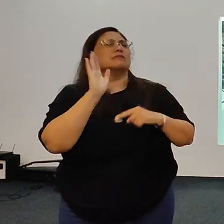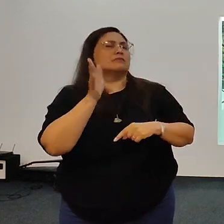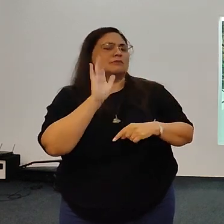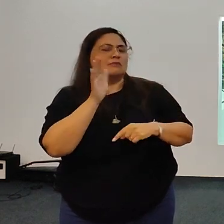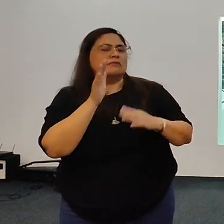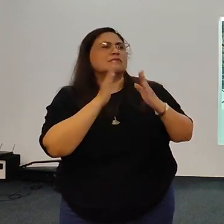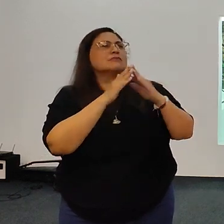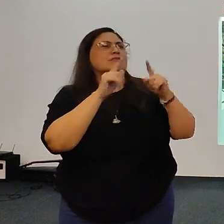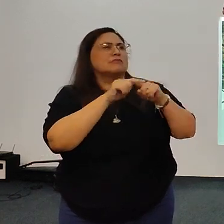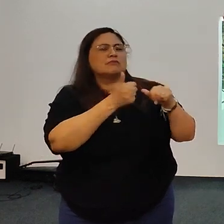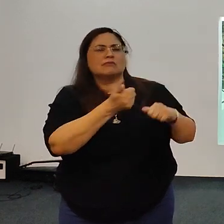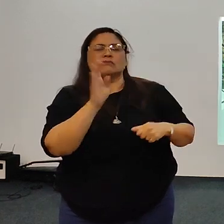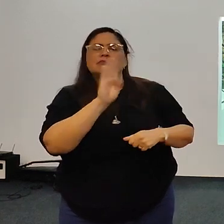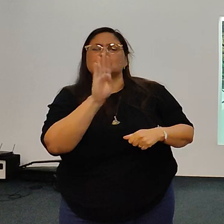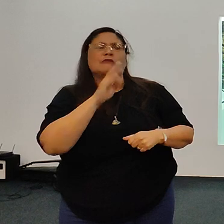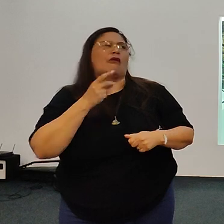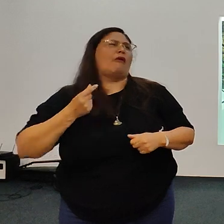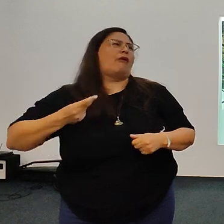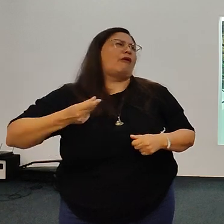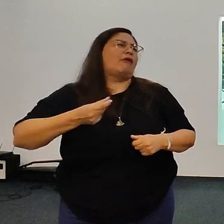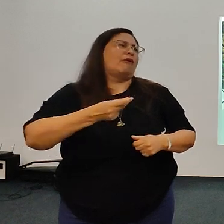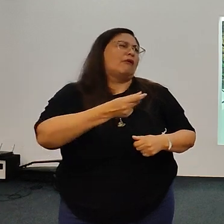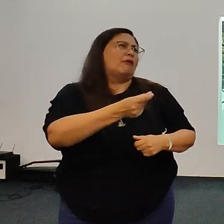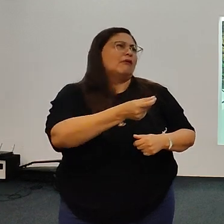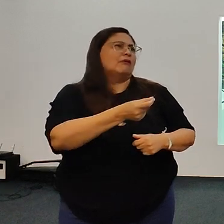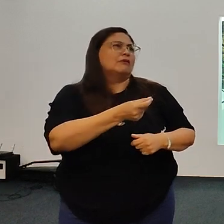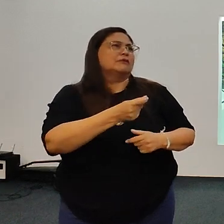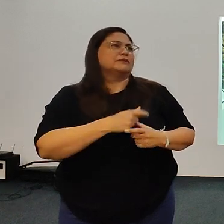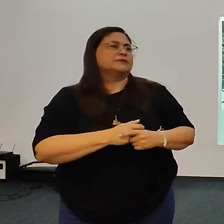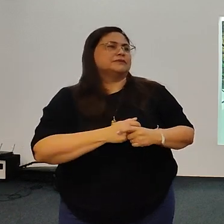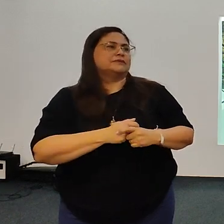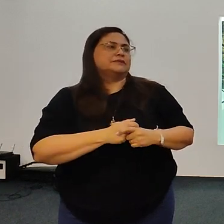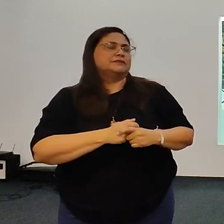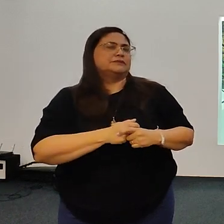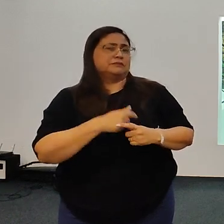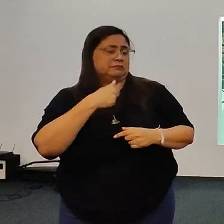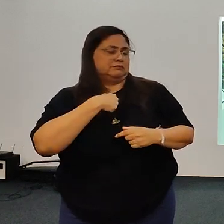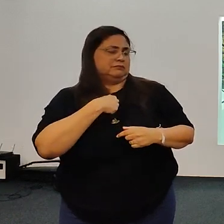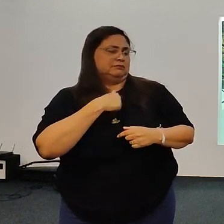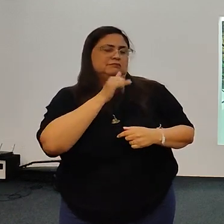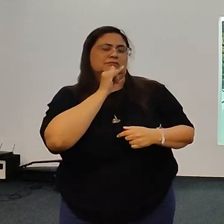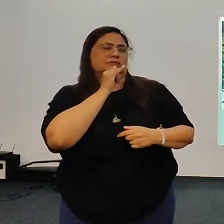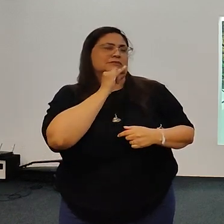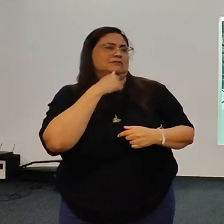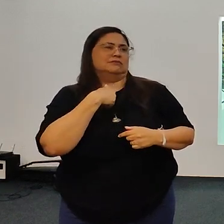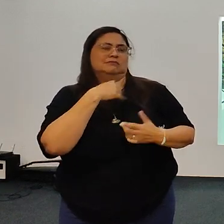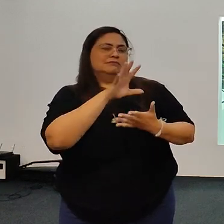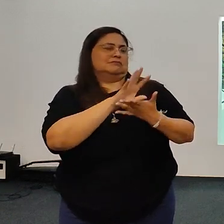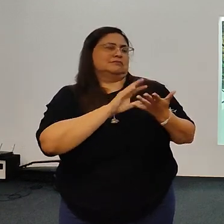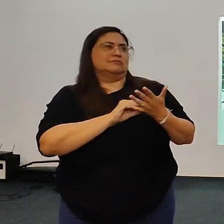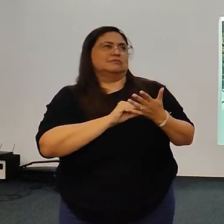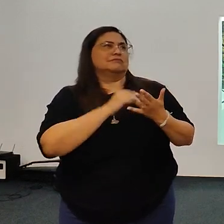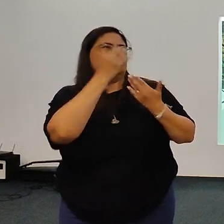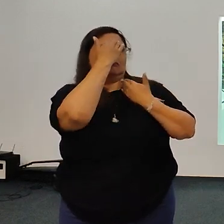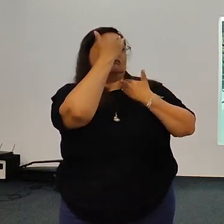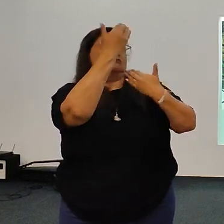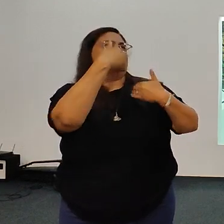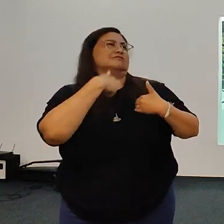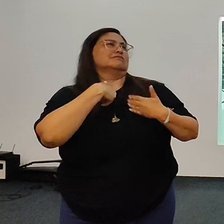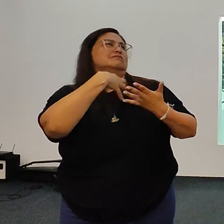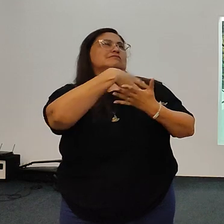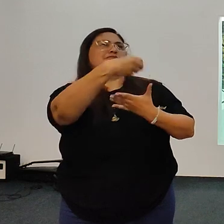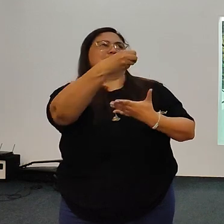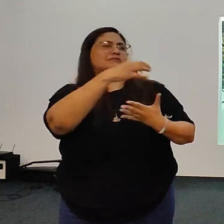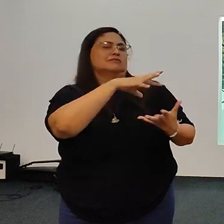parte da Igreja Batista há muitos anos. Sou um exemplo, Senhor. Muito obrigado porque eu sou um